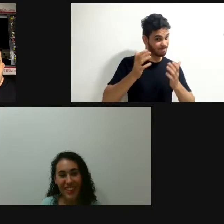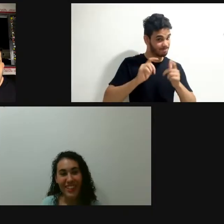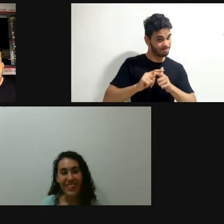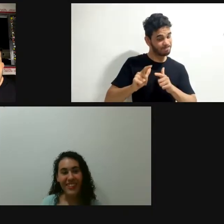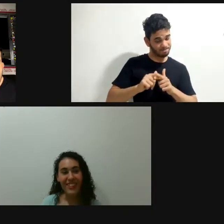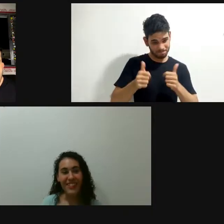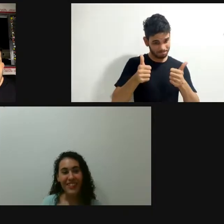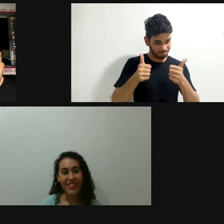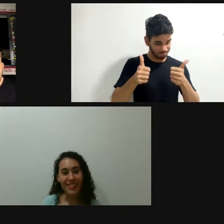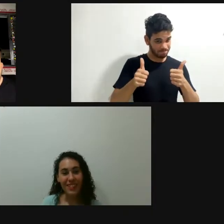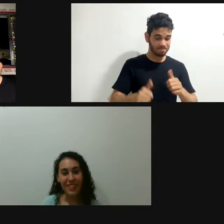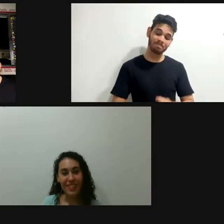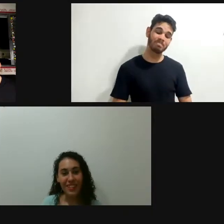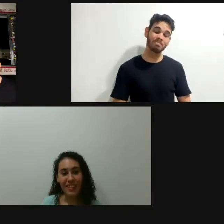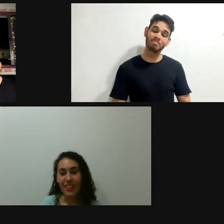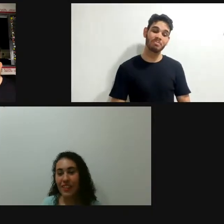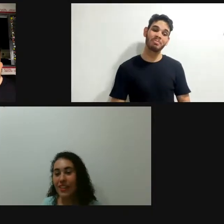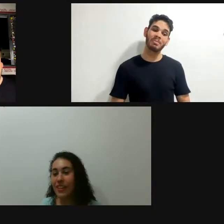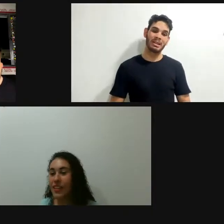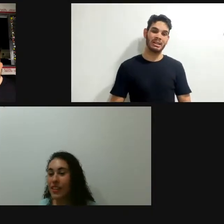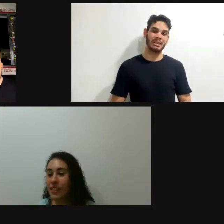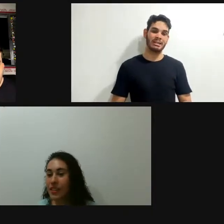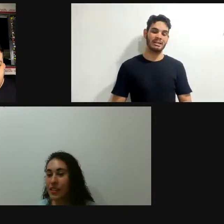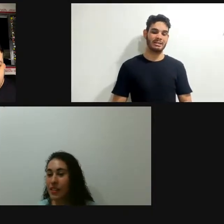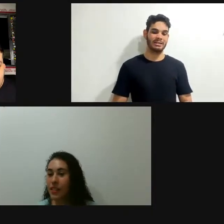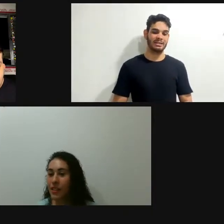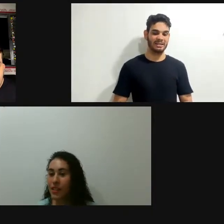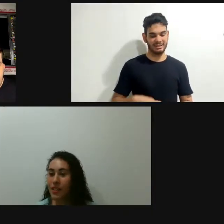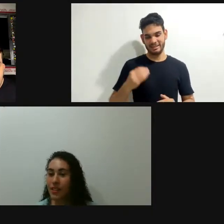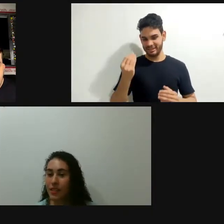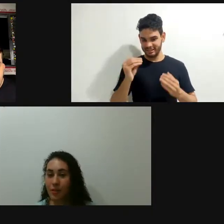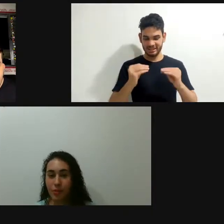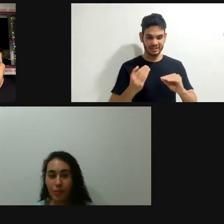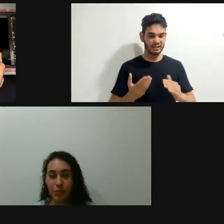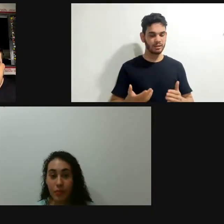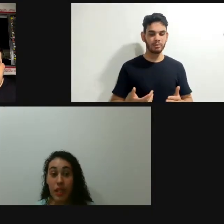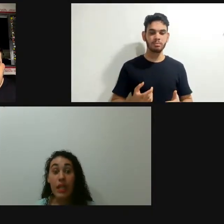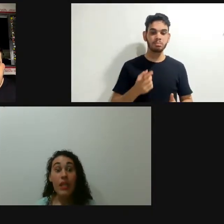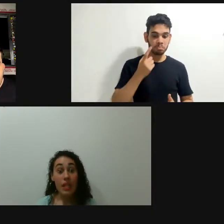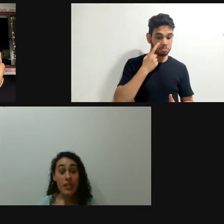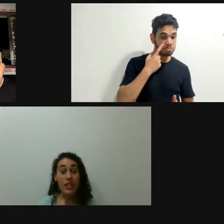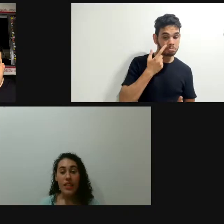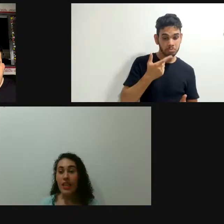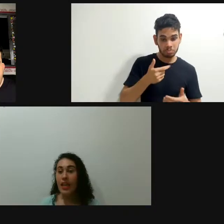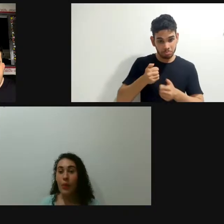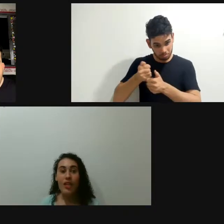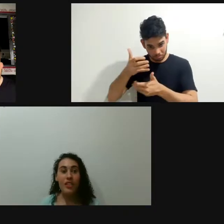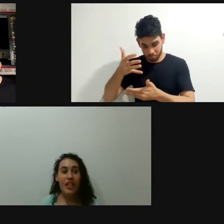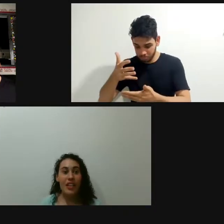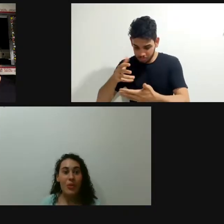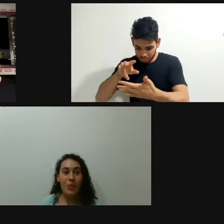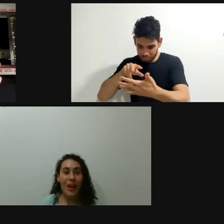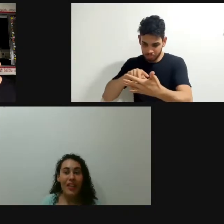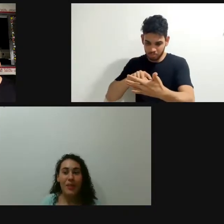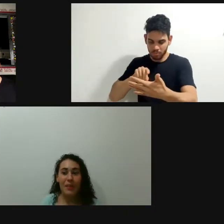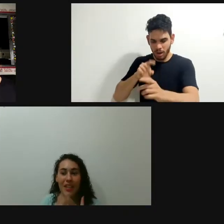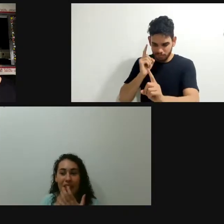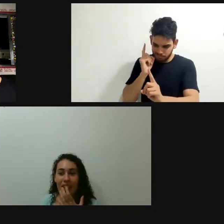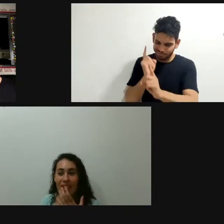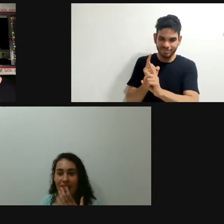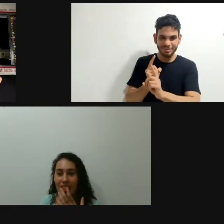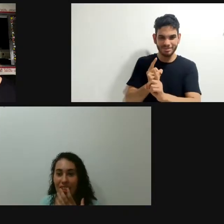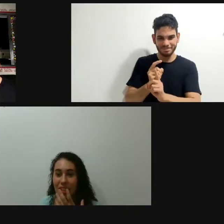Vou deixar aqui. Bia, quer ler mais alguns comentários? Sim, eu achei um aqui